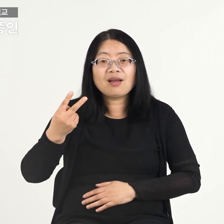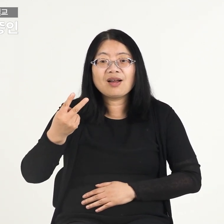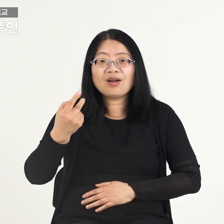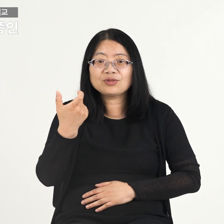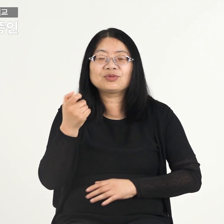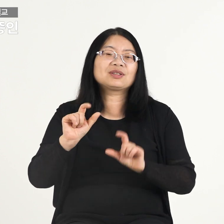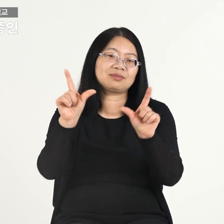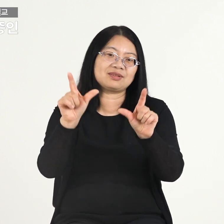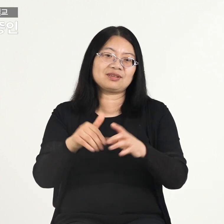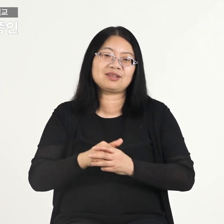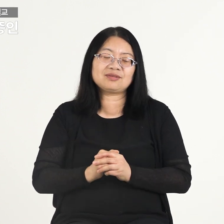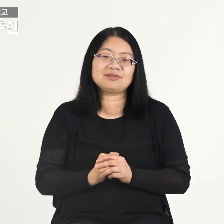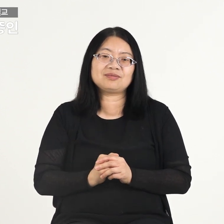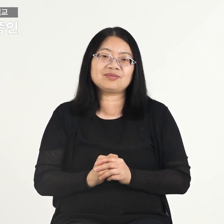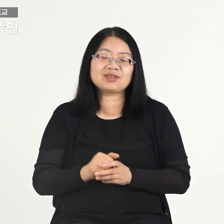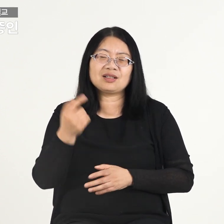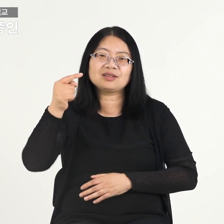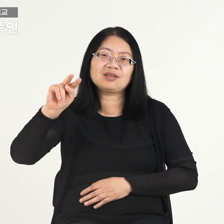1260일.